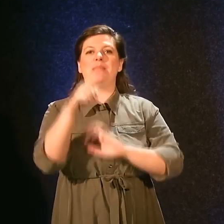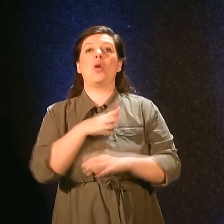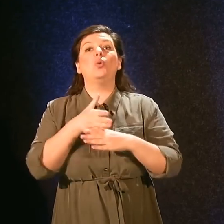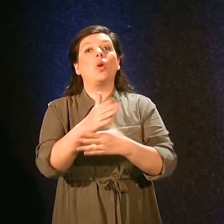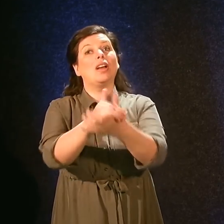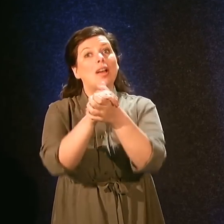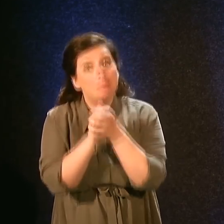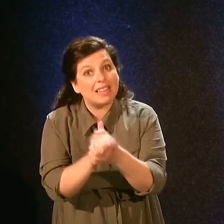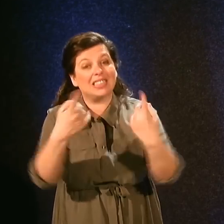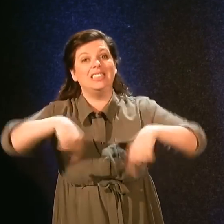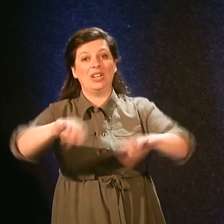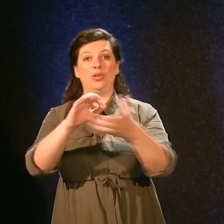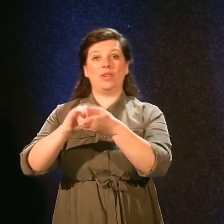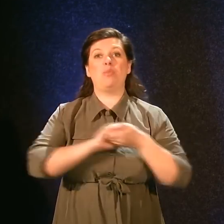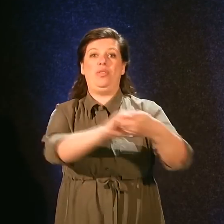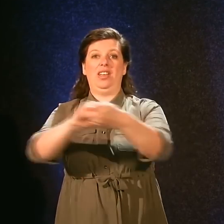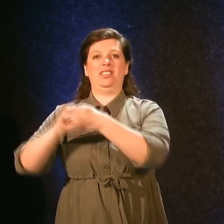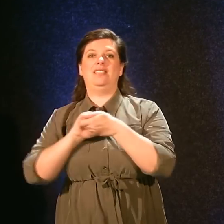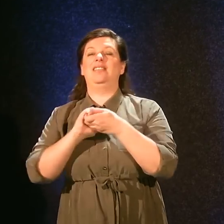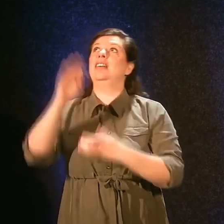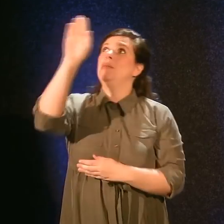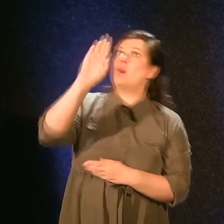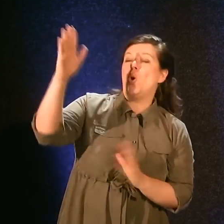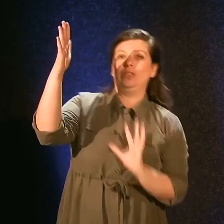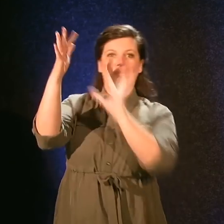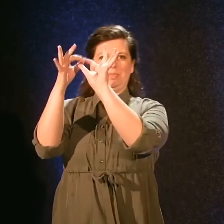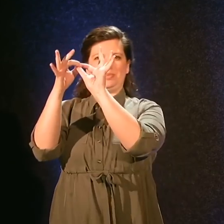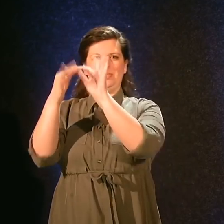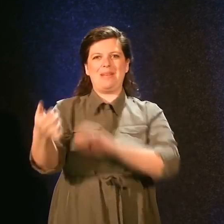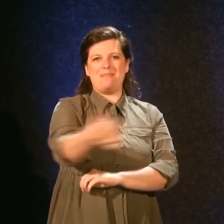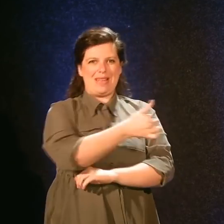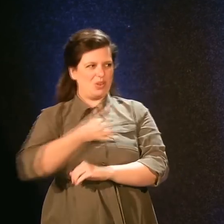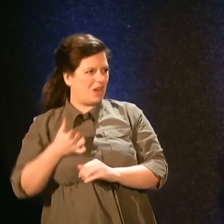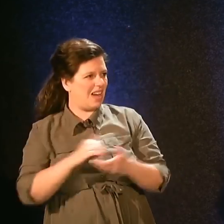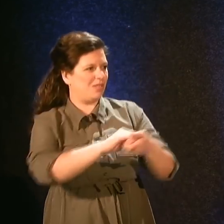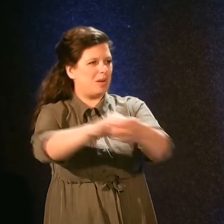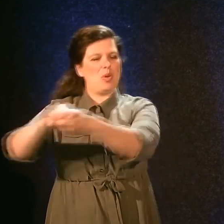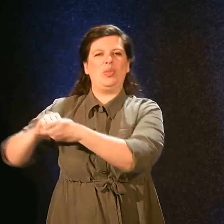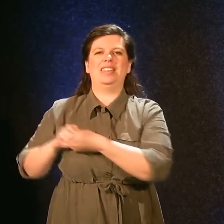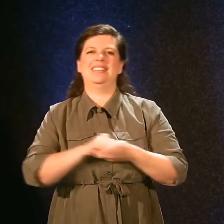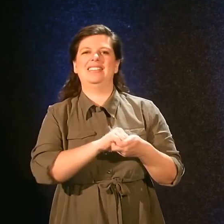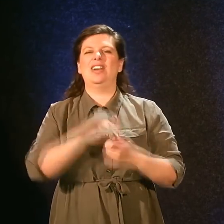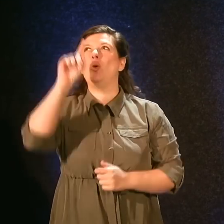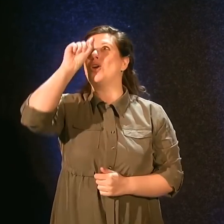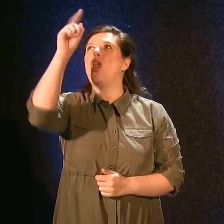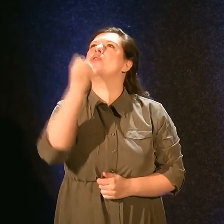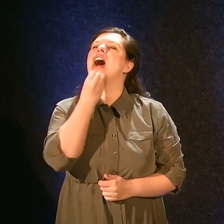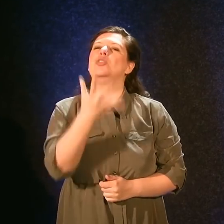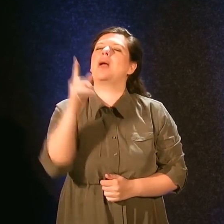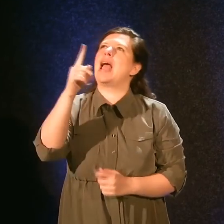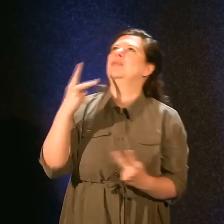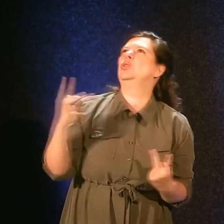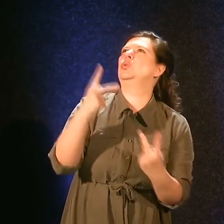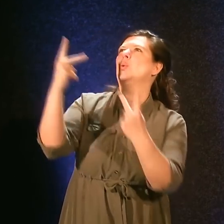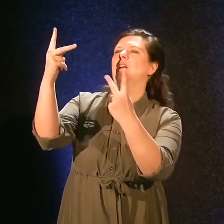met God en ook verbinding met elkaar. Door ons geloof in hem uit te spreken, hem te zoeken. Laten